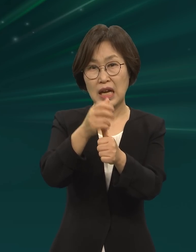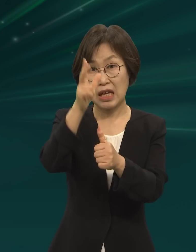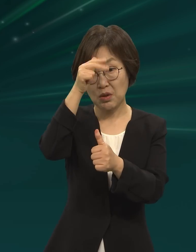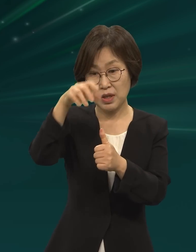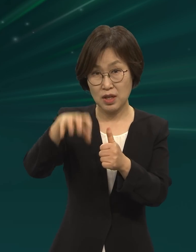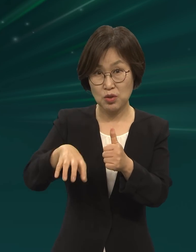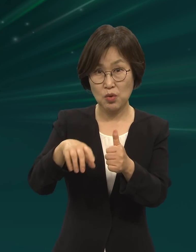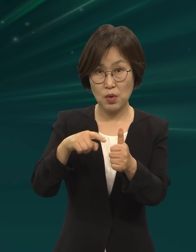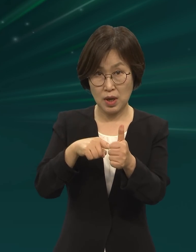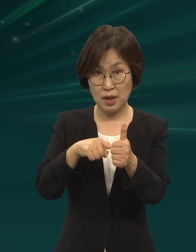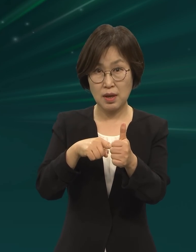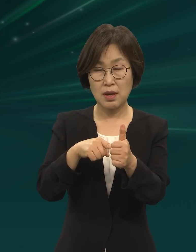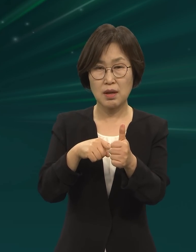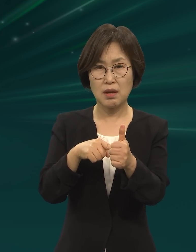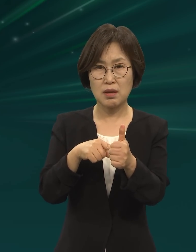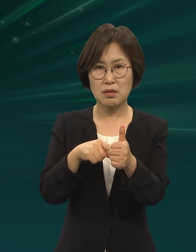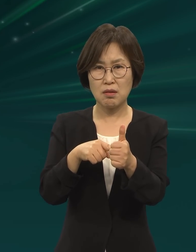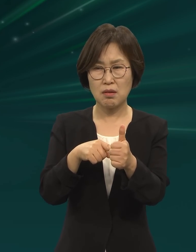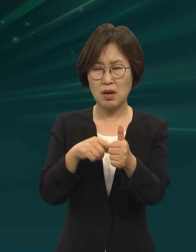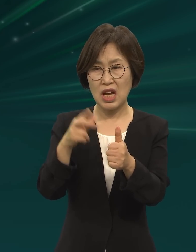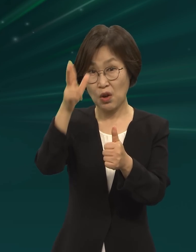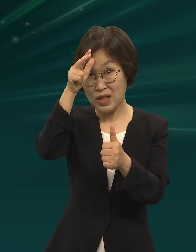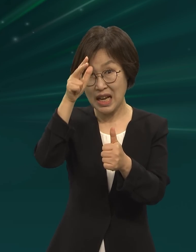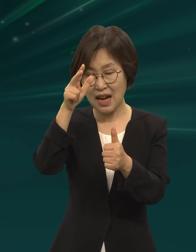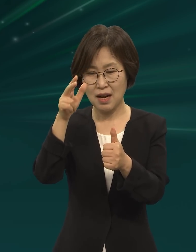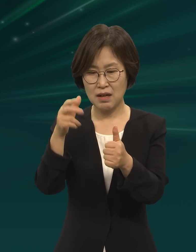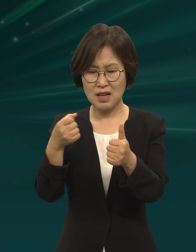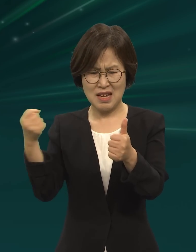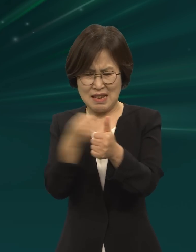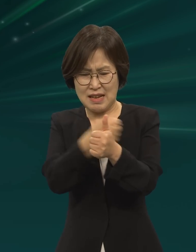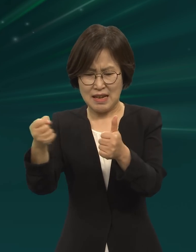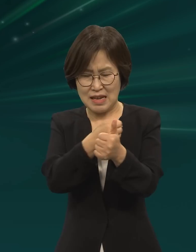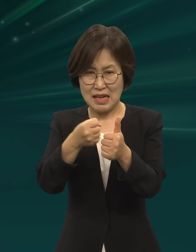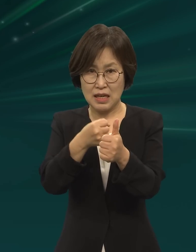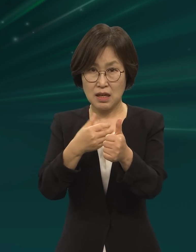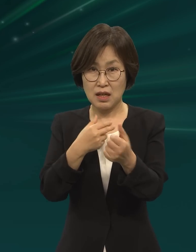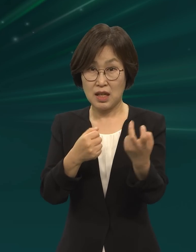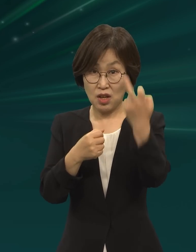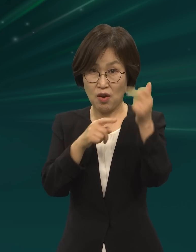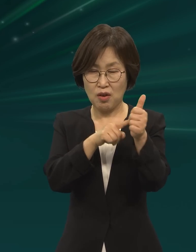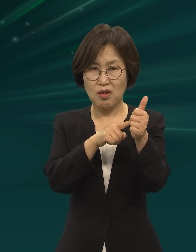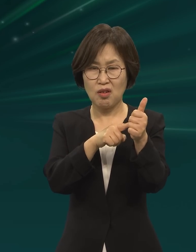경찰서에서 뛰다가 그 형님이 죽었습니다.